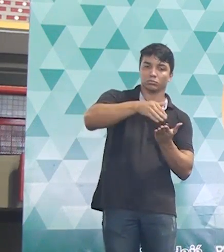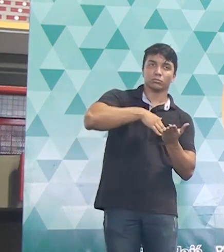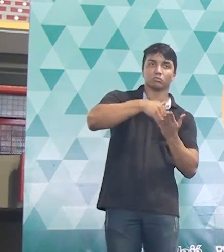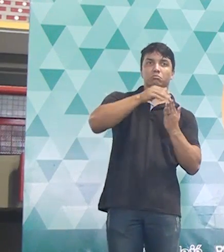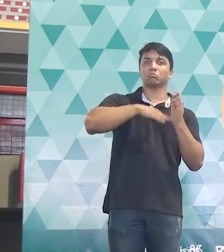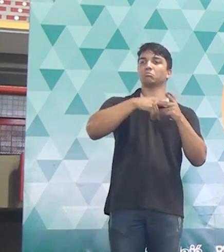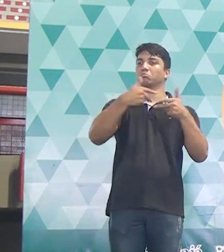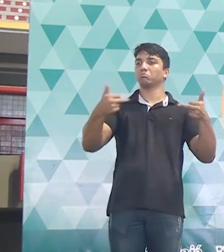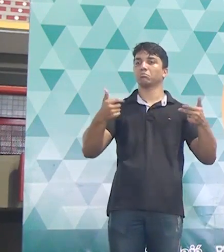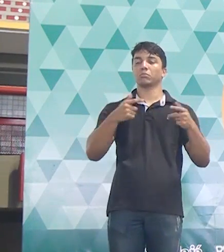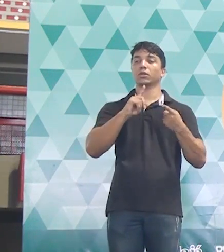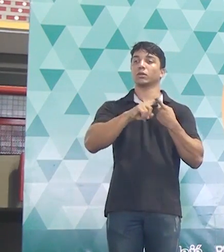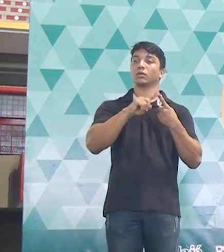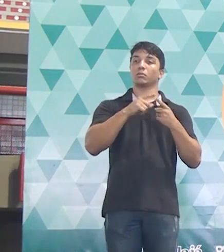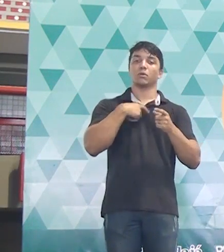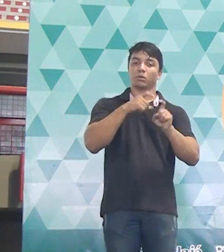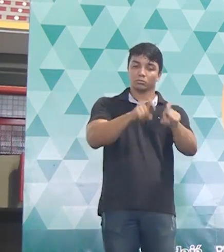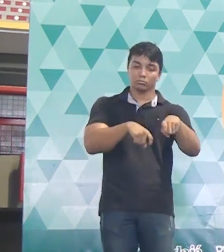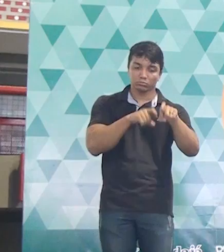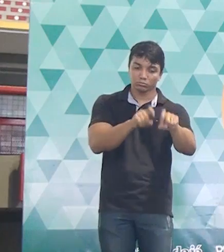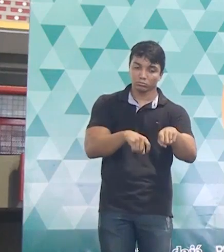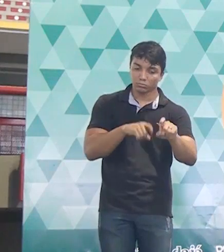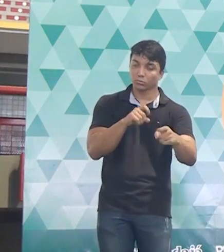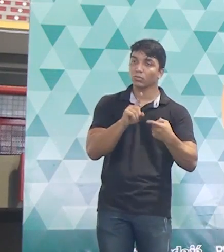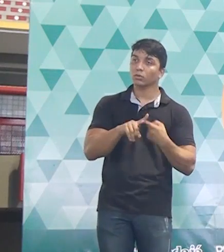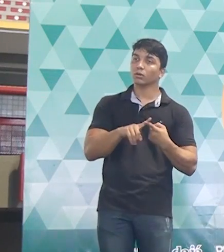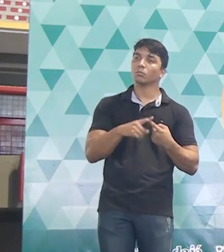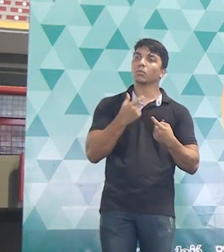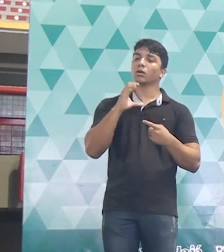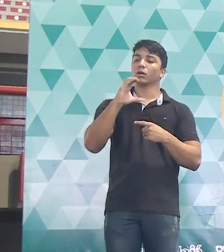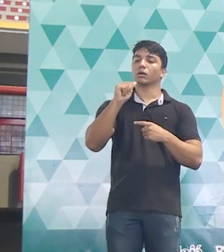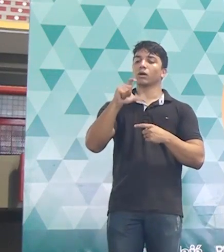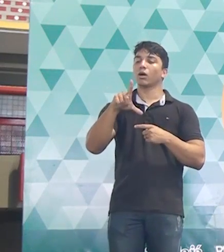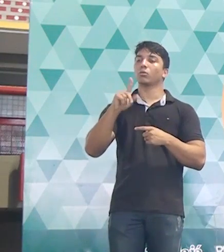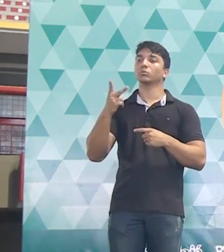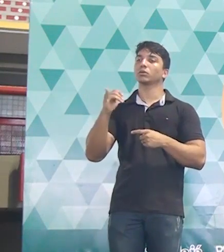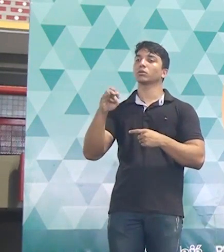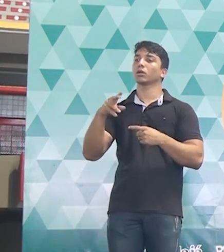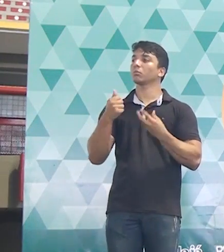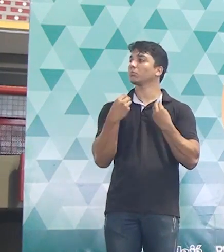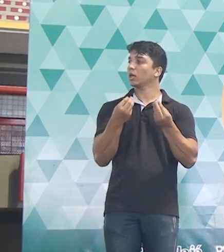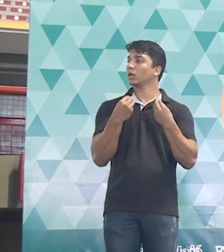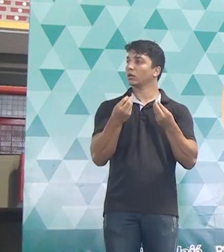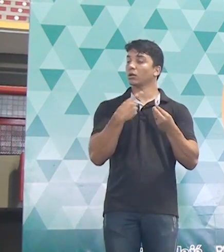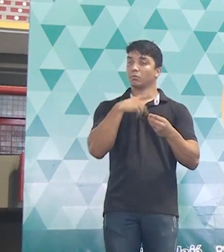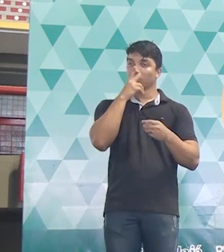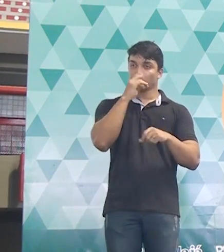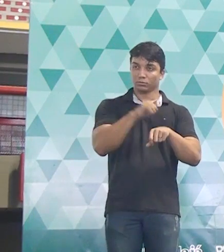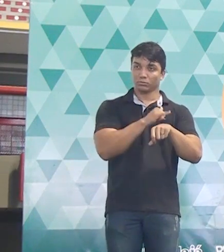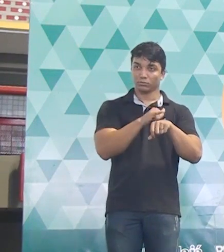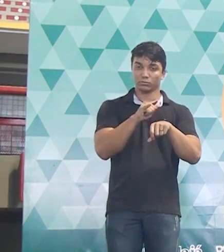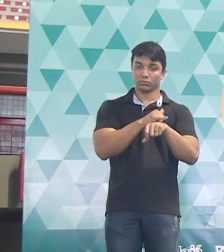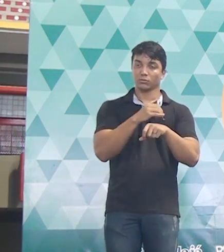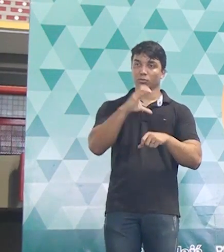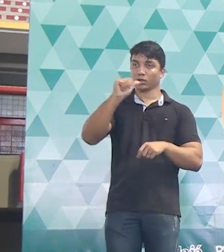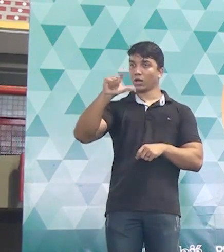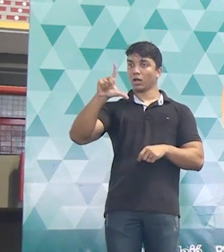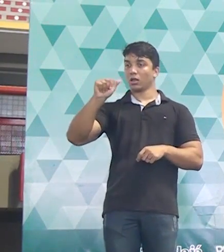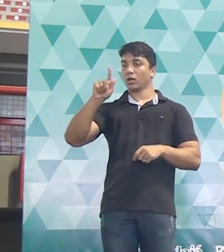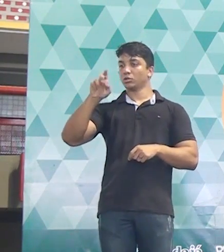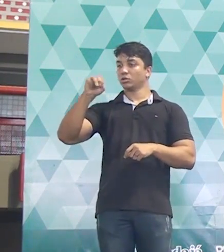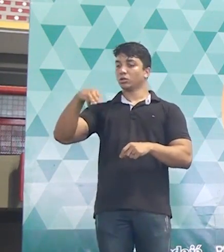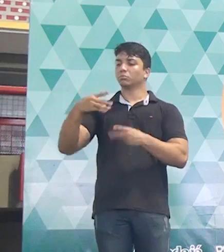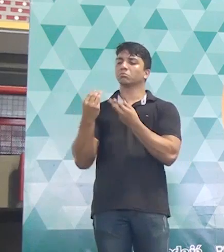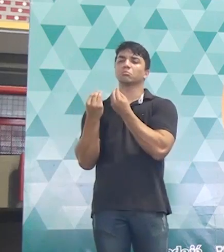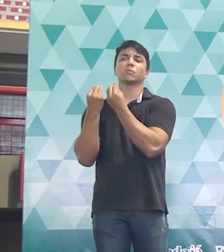pintar parede, né? Como na agricultura. O que é que eu faço com cal hidratada na agricultura? Uma técnica chamada calagem.